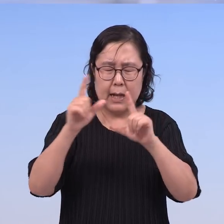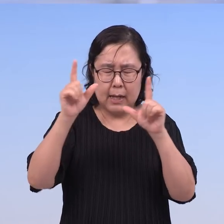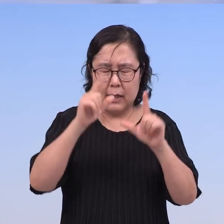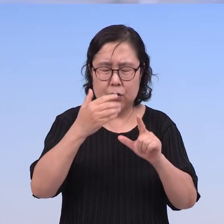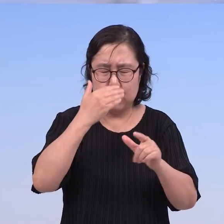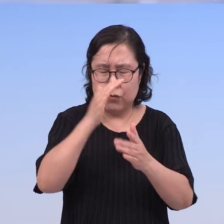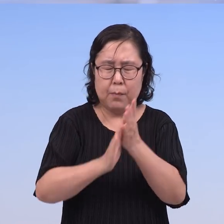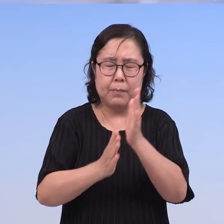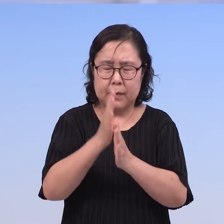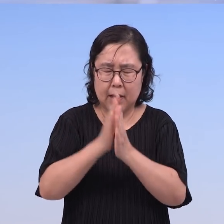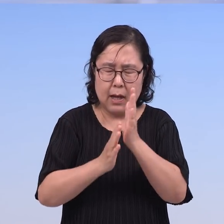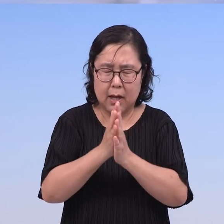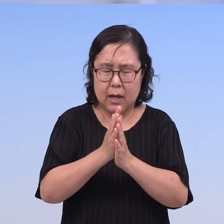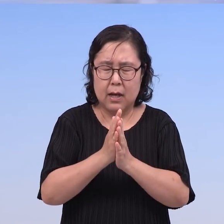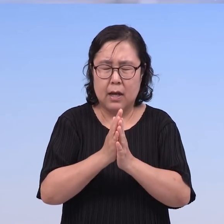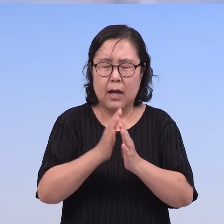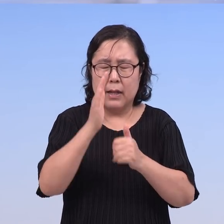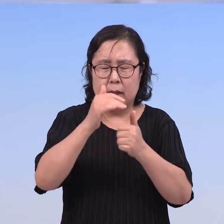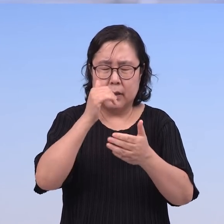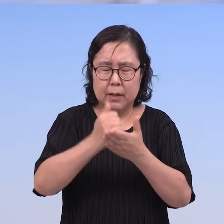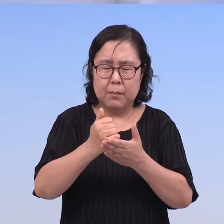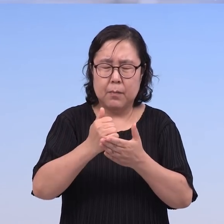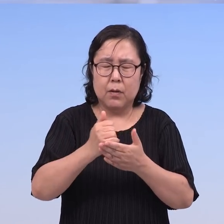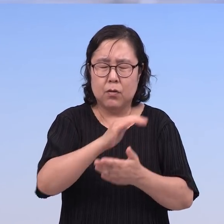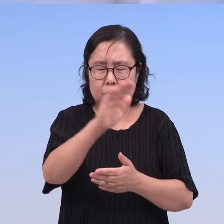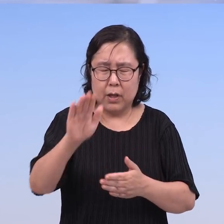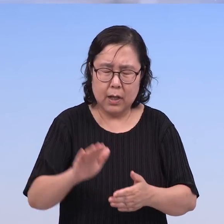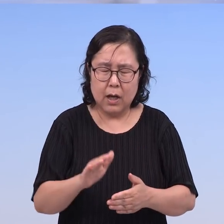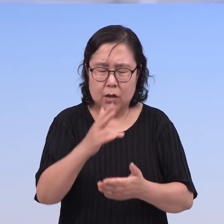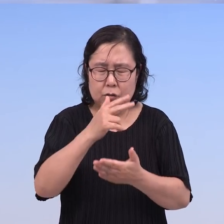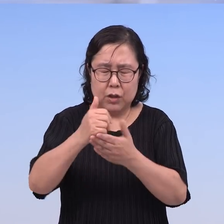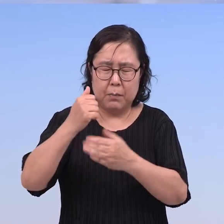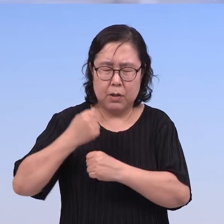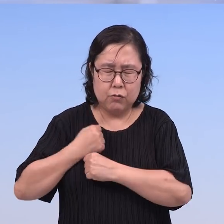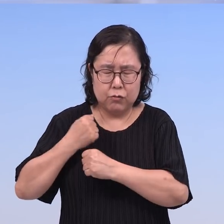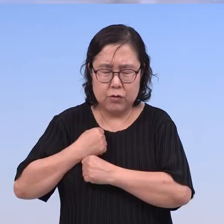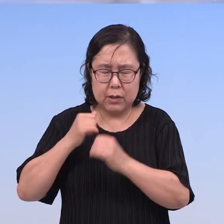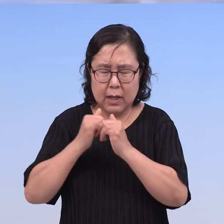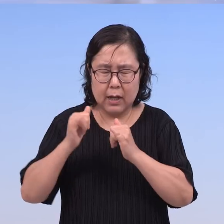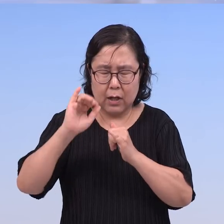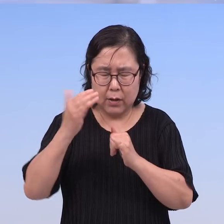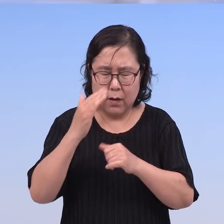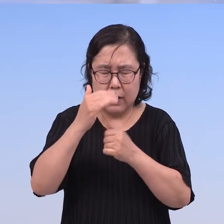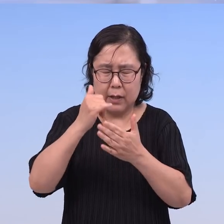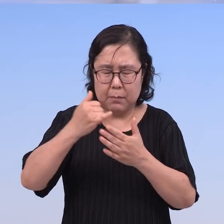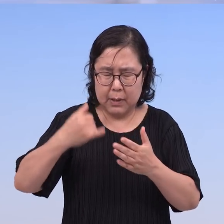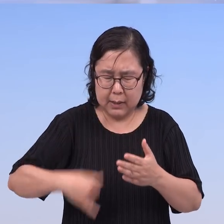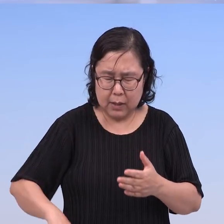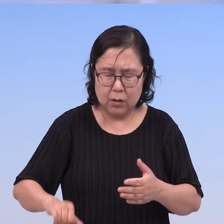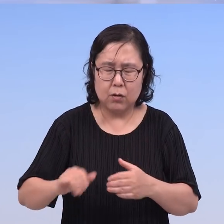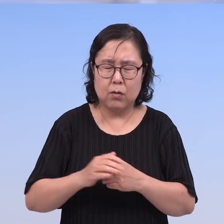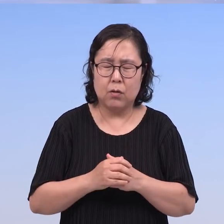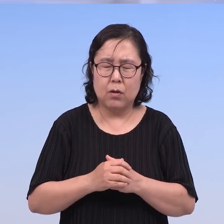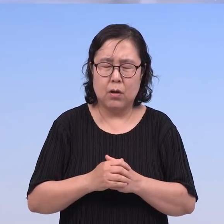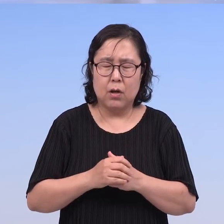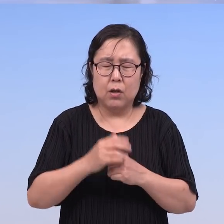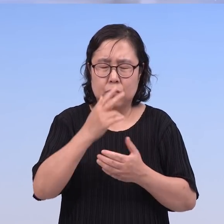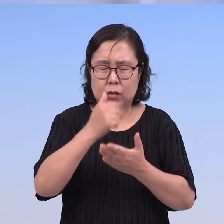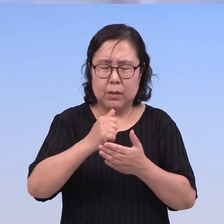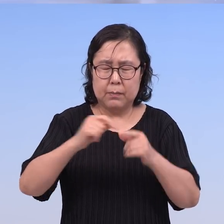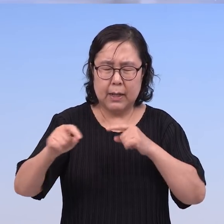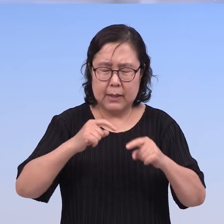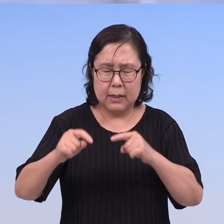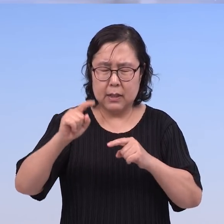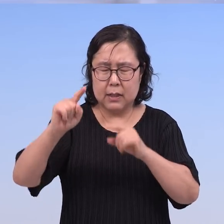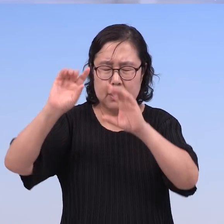수 없다라고. 하나님, 오늘 주의 군사로, 하나님의 자녀로 주님 다스리실